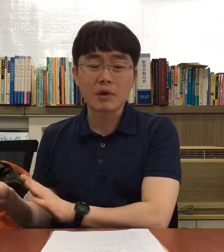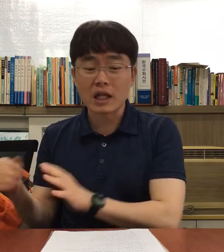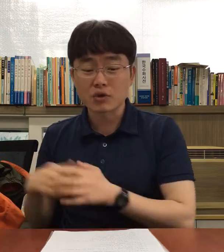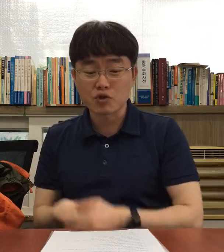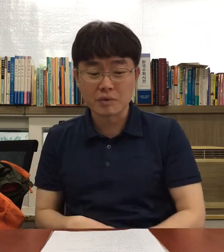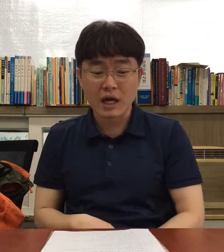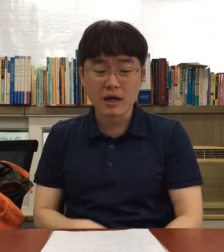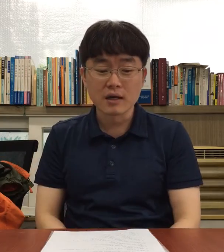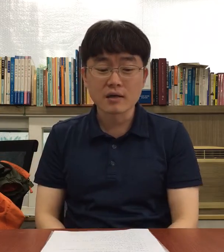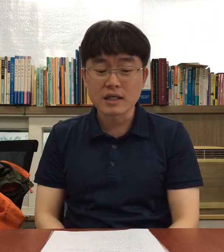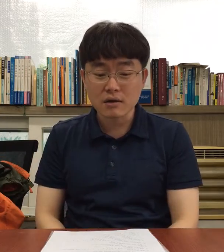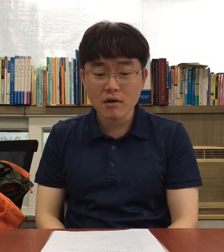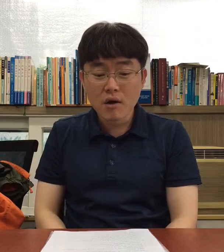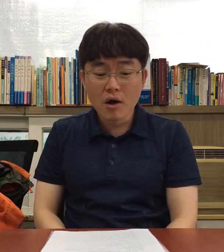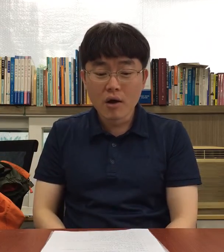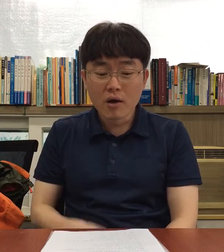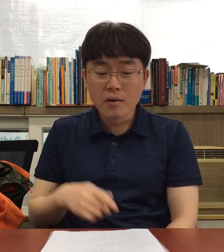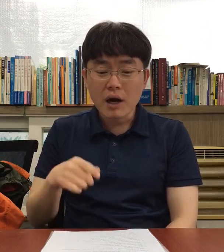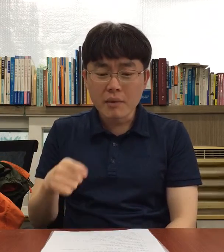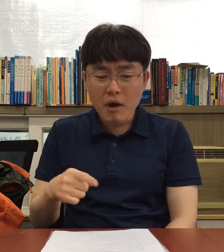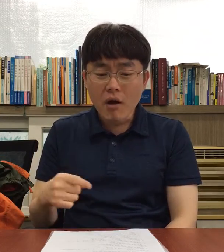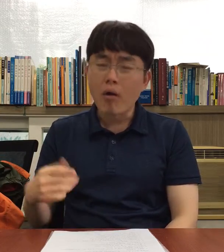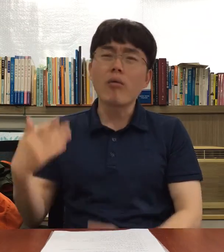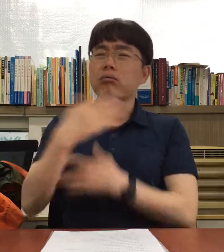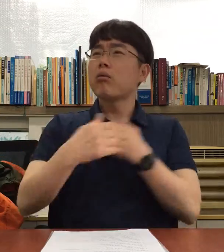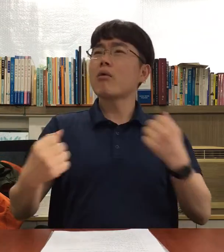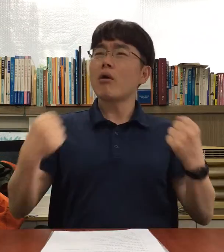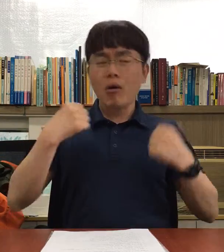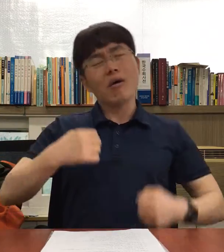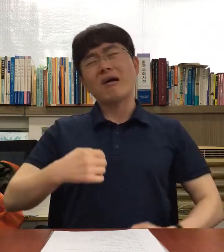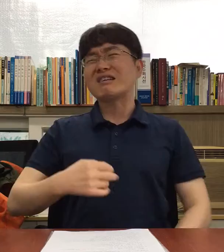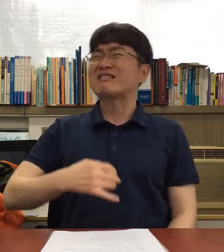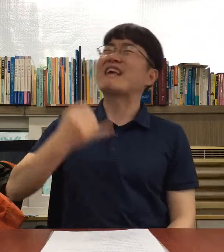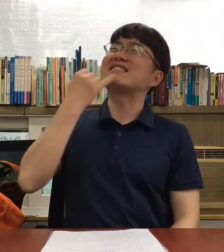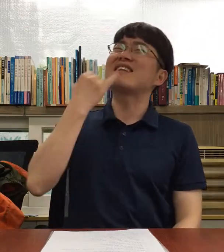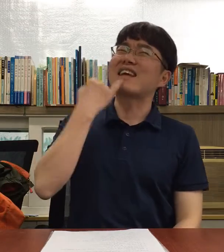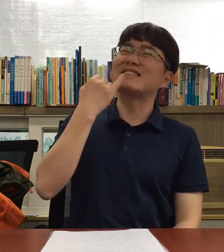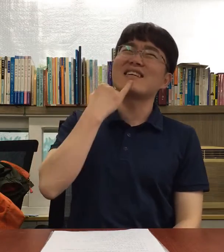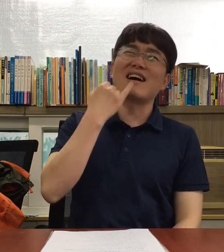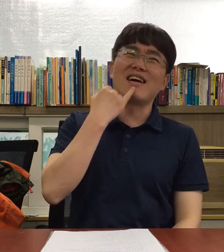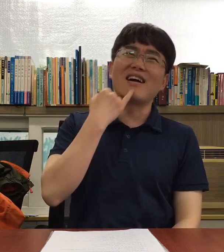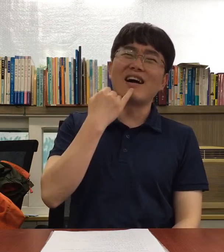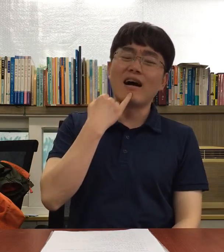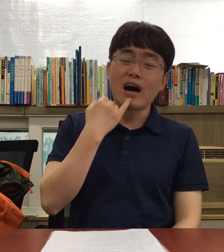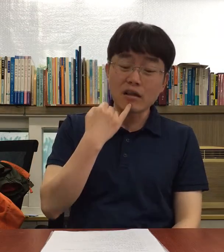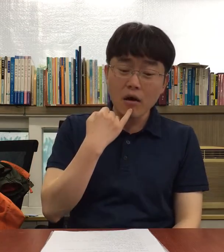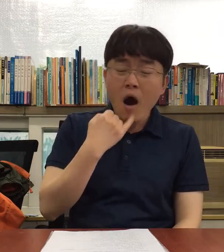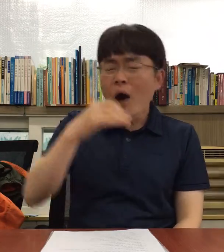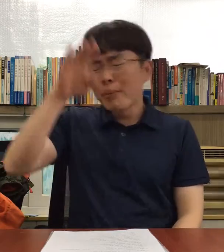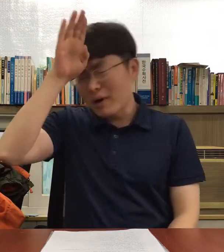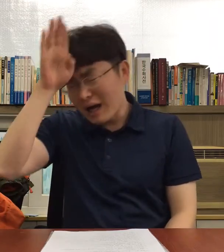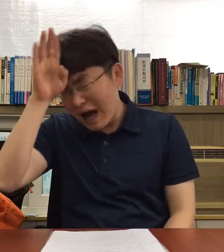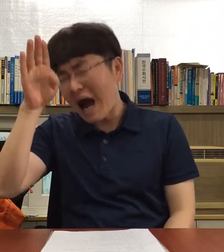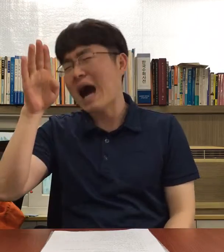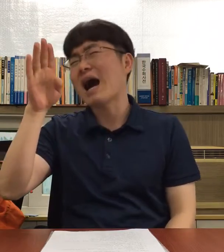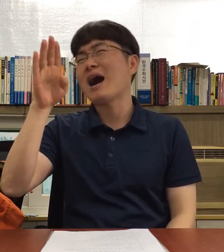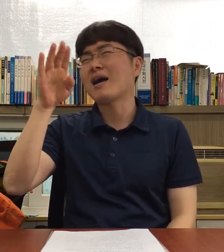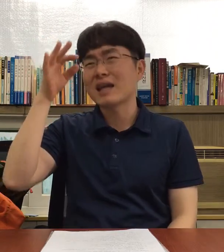가장 좋습니다. 그래서 하면 뭔가 괜찮아 하다가 병 깨닫는